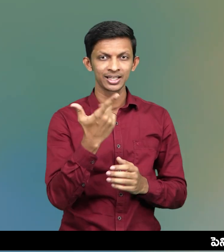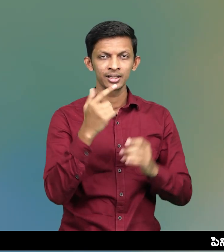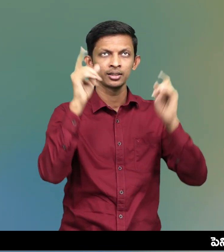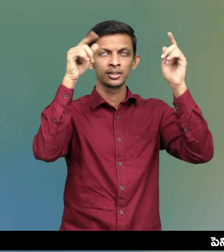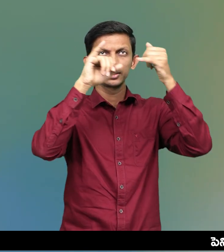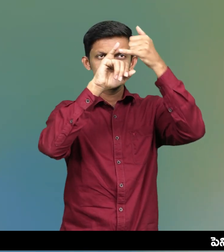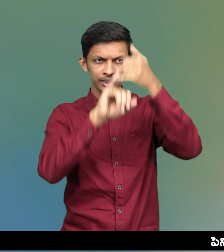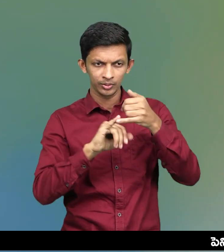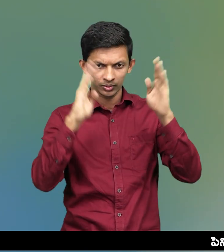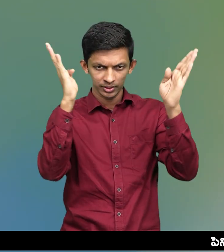పెనిన్సులార్ పీఠభూమి.